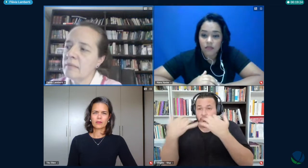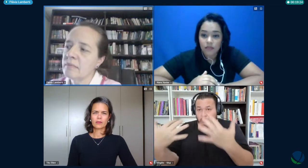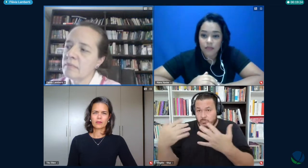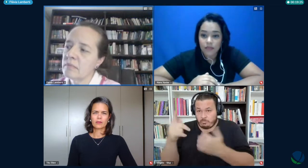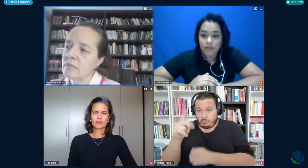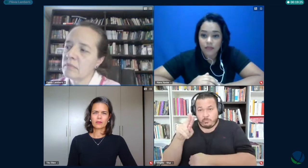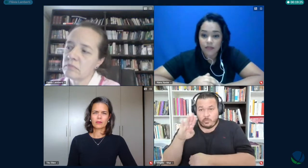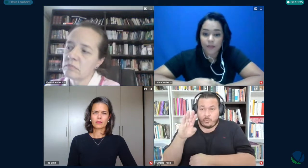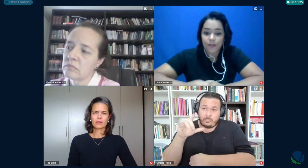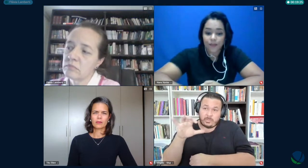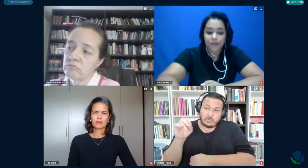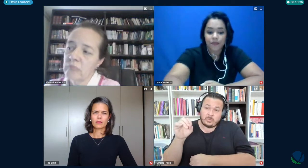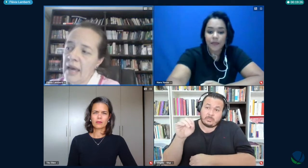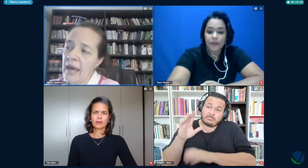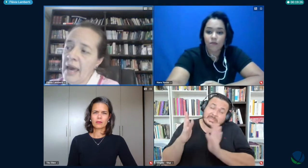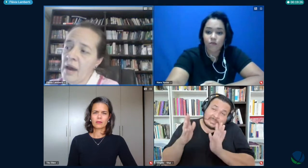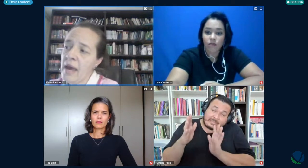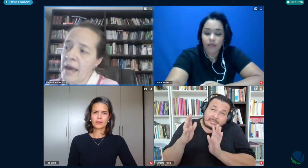também